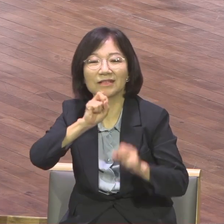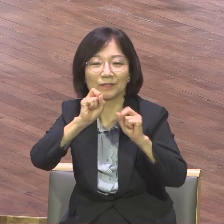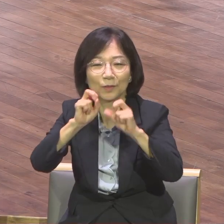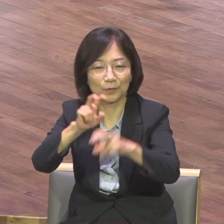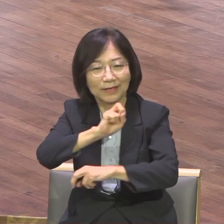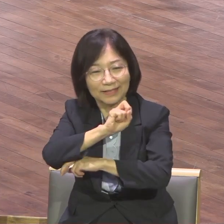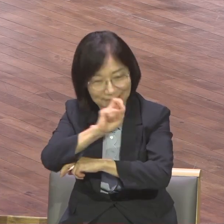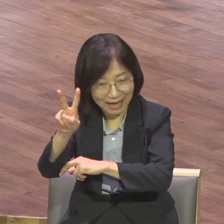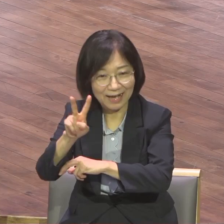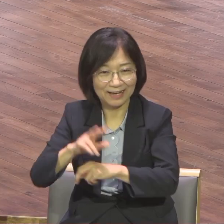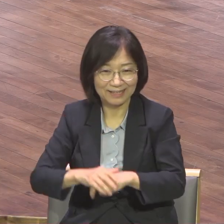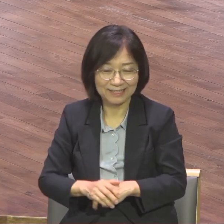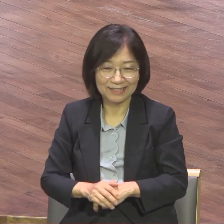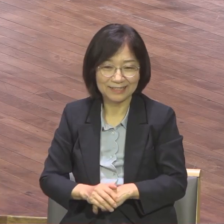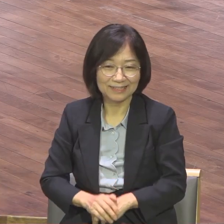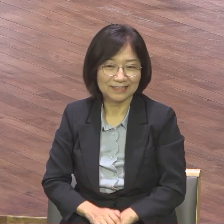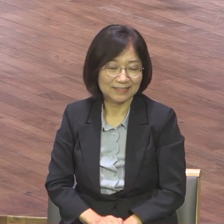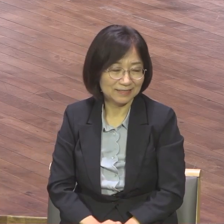책임져 주신다는 거예요.